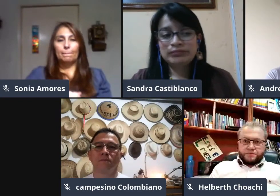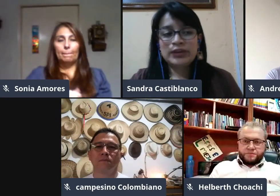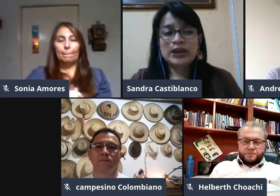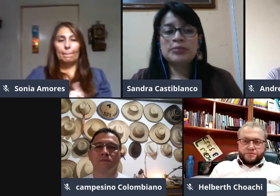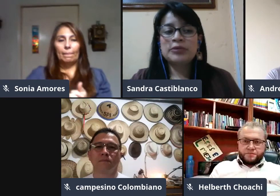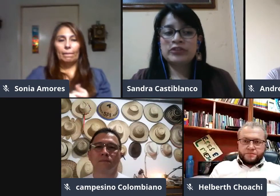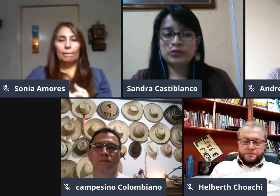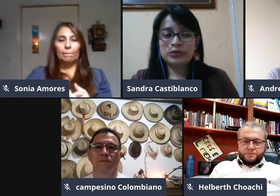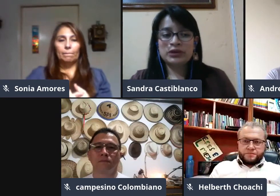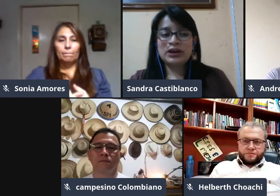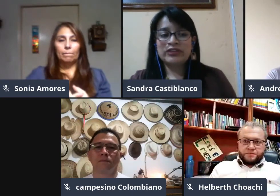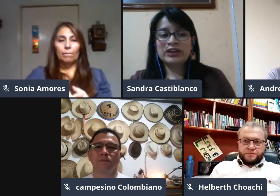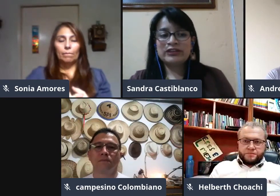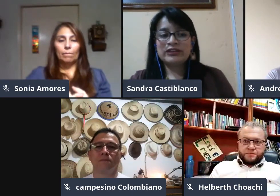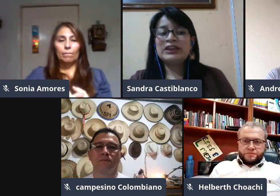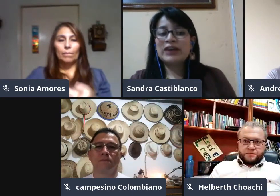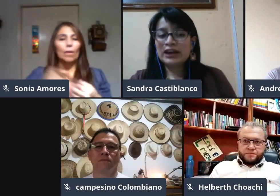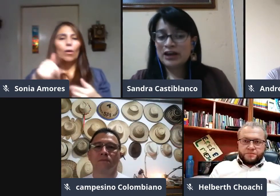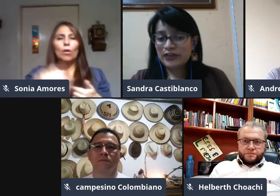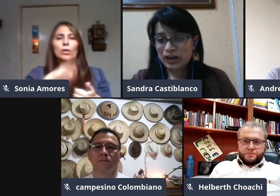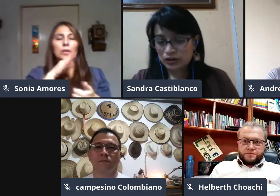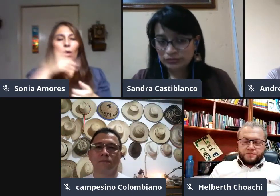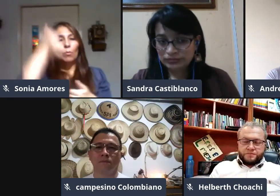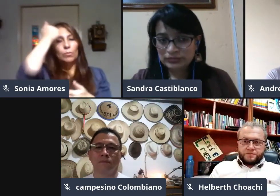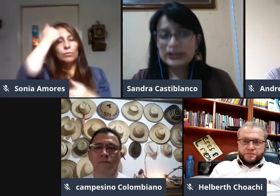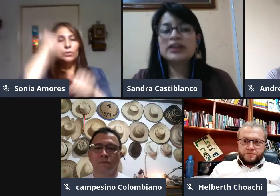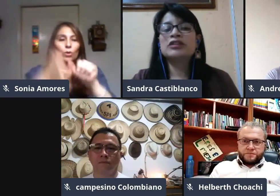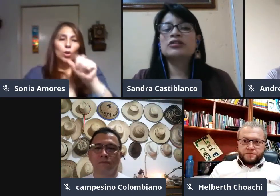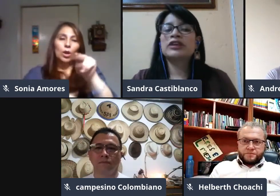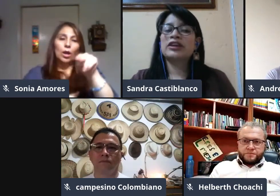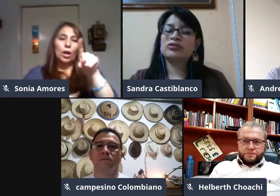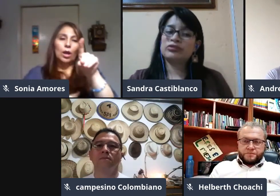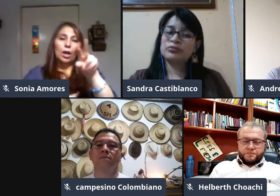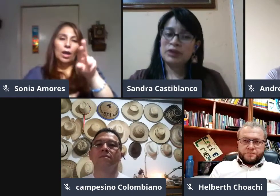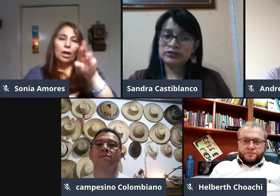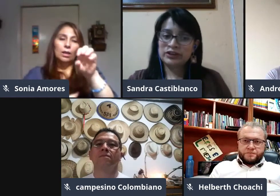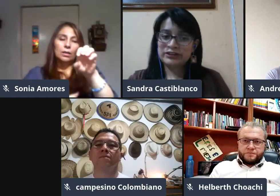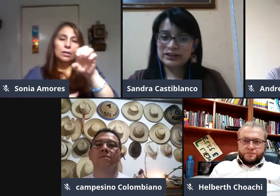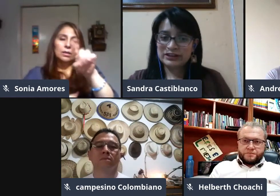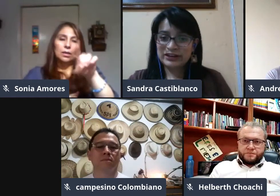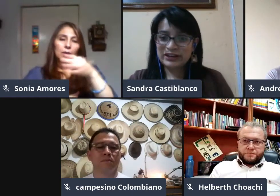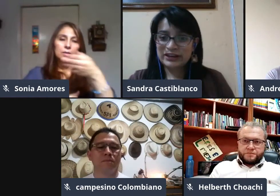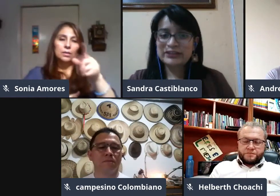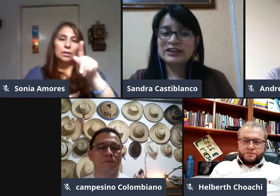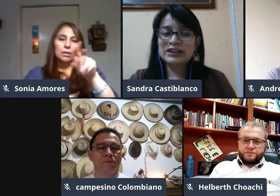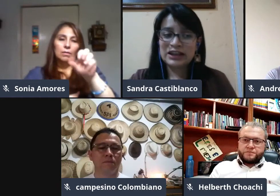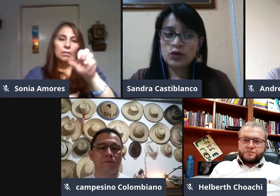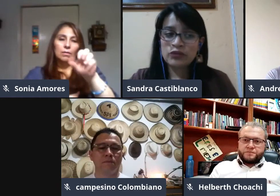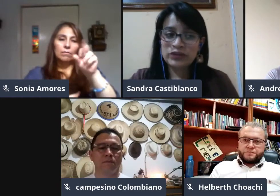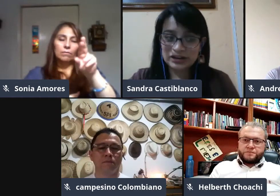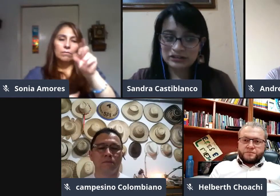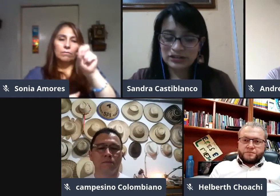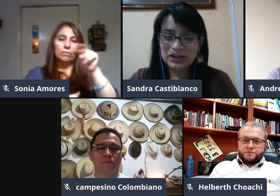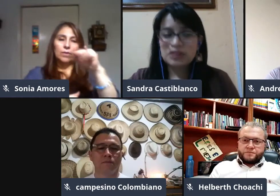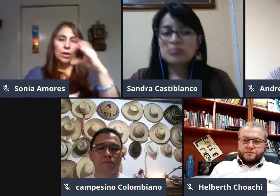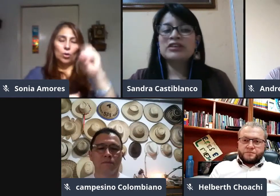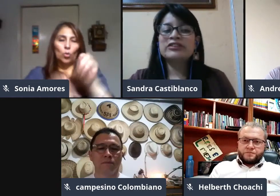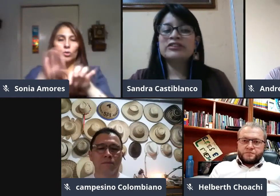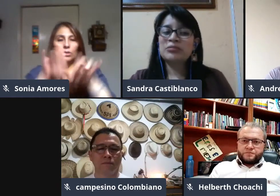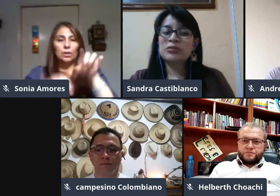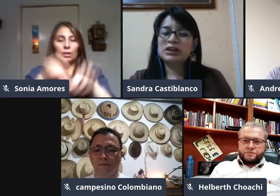Nos acompañará el profesor Andrés Idárraga Franco, director de Derechos Humanos de la Secretaría Distrital de